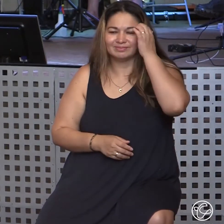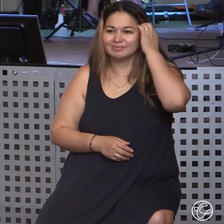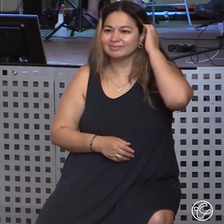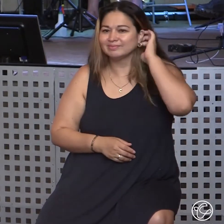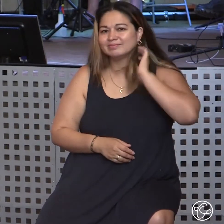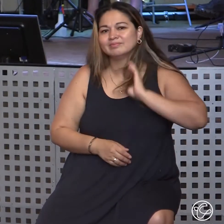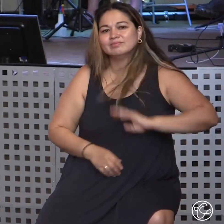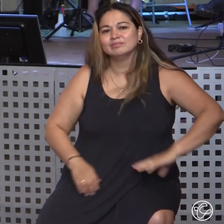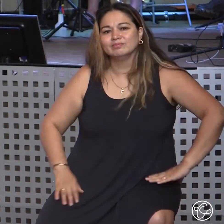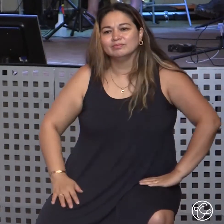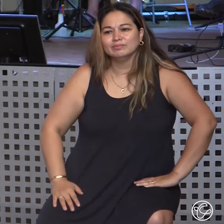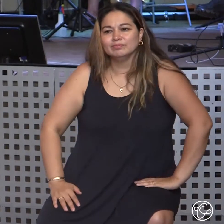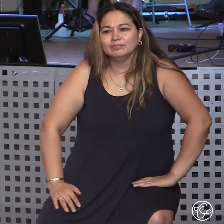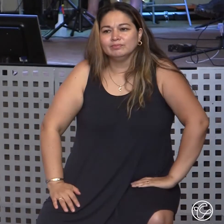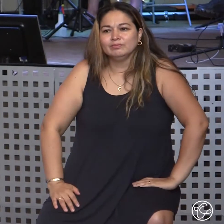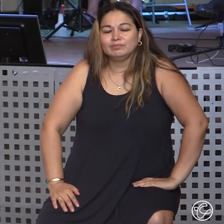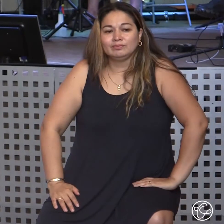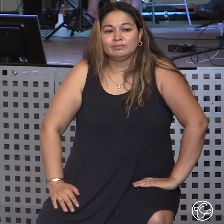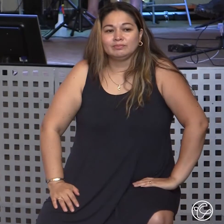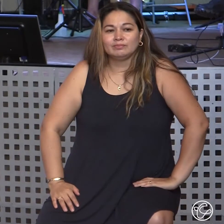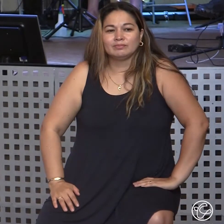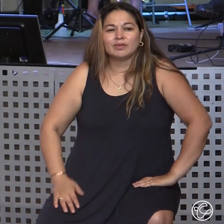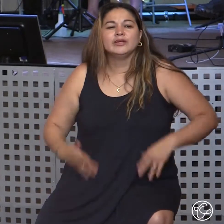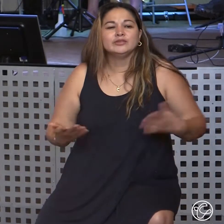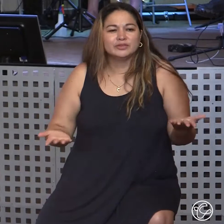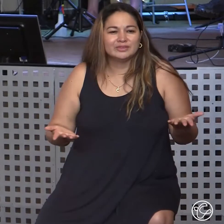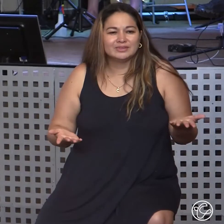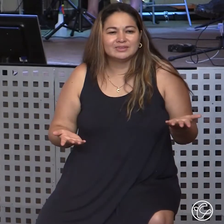Jesucristo se definió de honrar a su Padre.